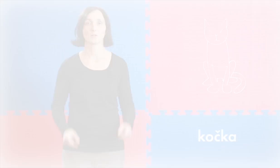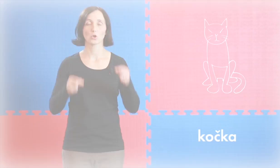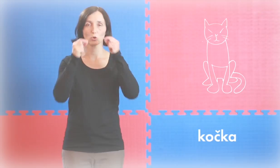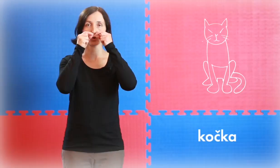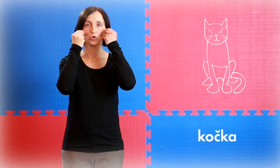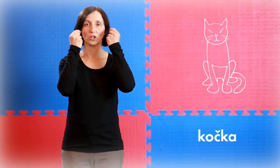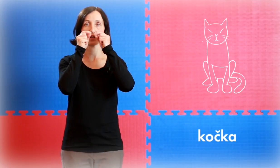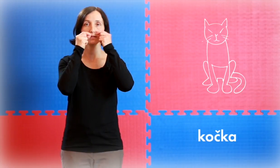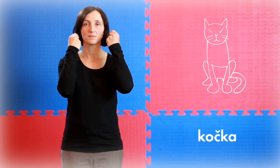Kočka.